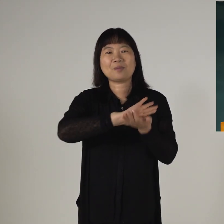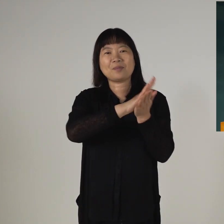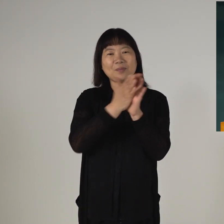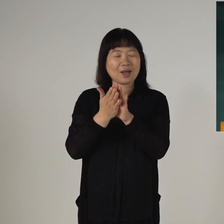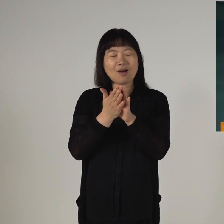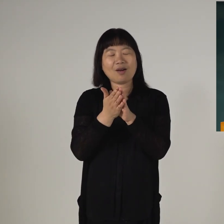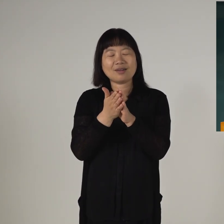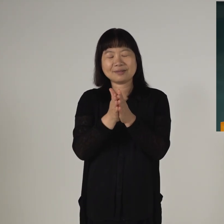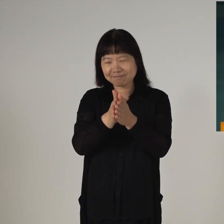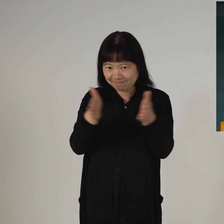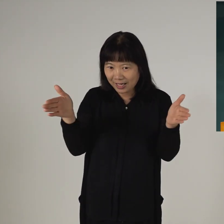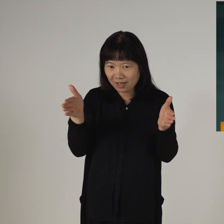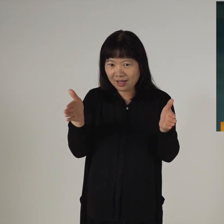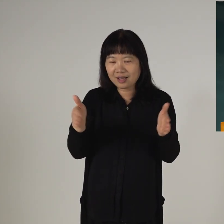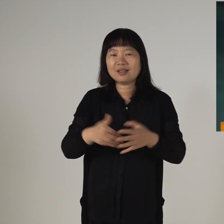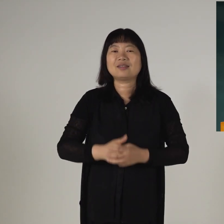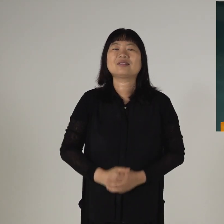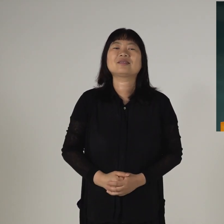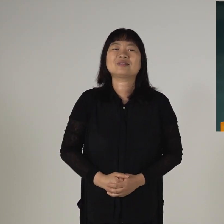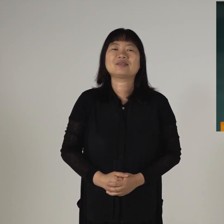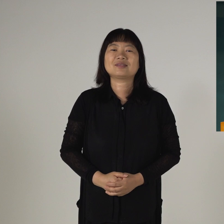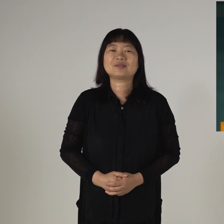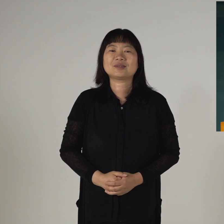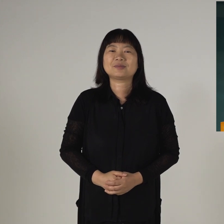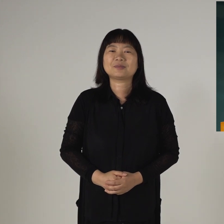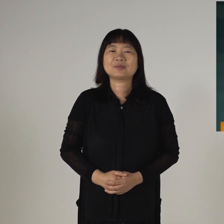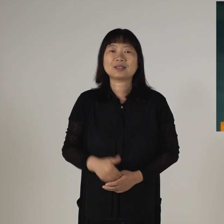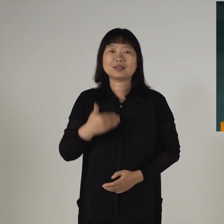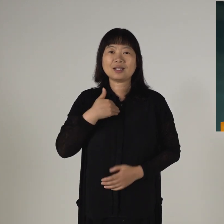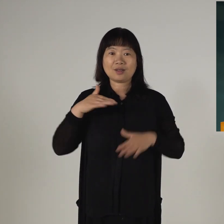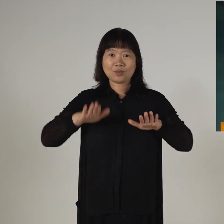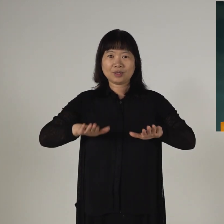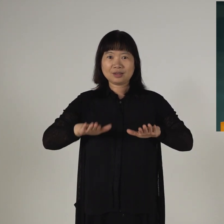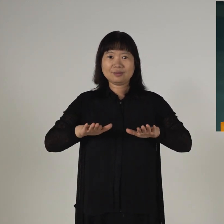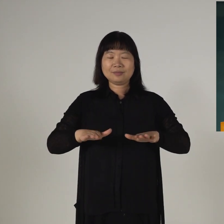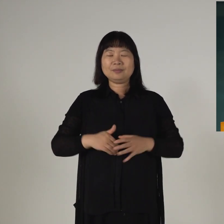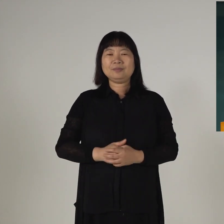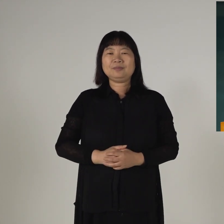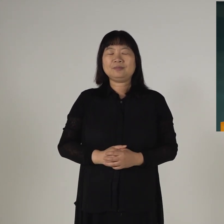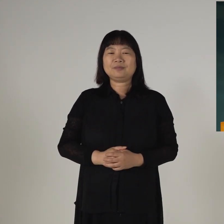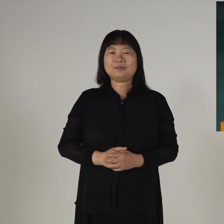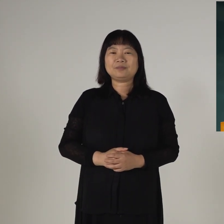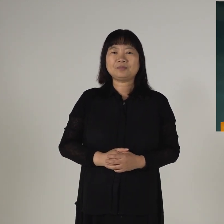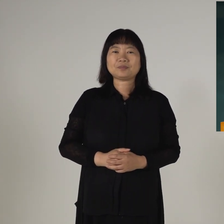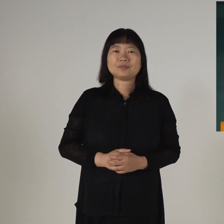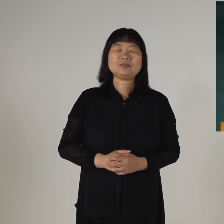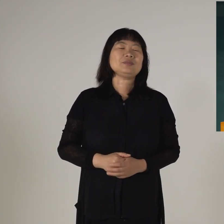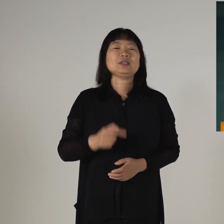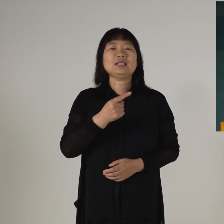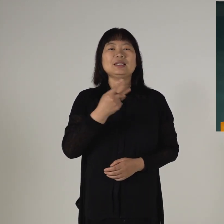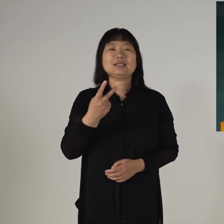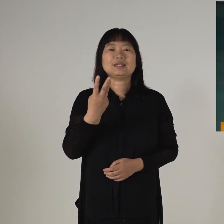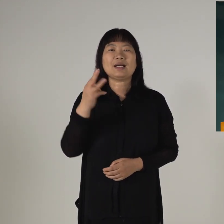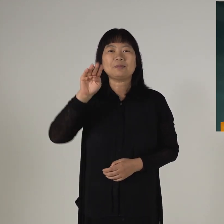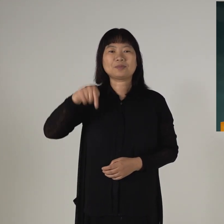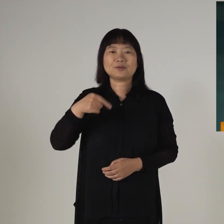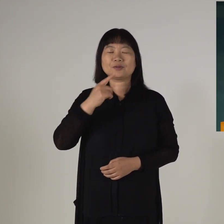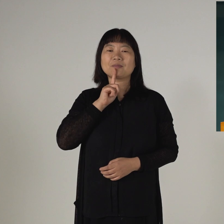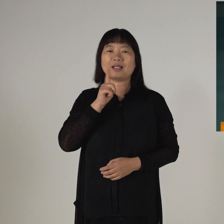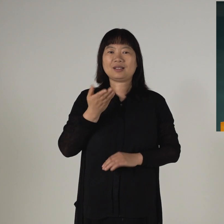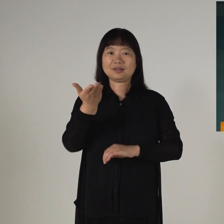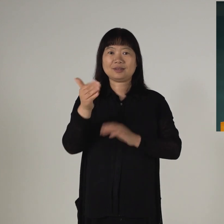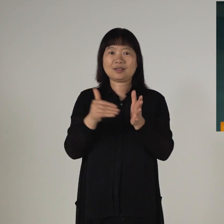싹시 반드시 움이 틉니다. 제가 오늘 1, 2, 3부에도 말씀을